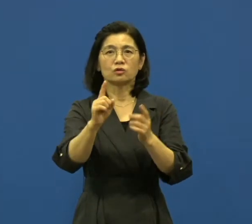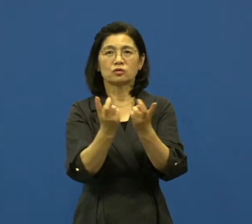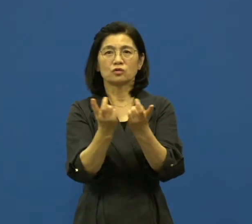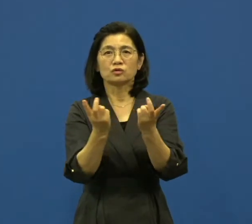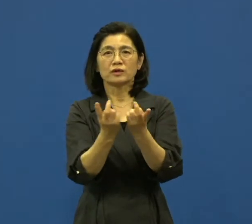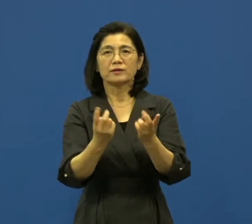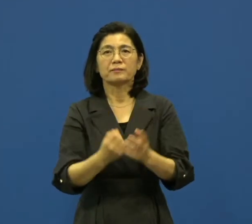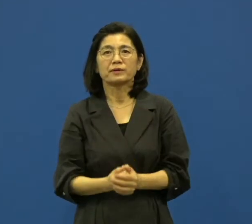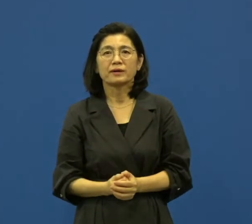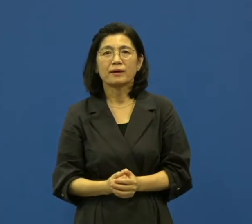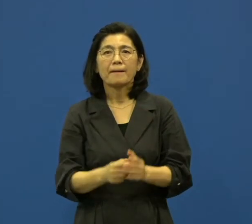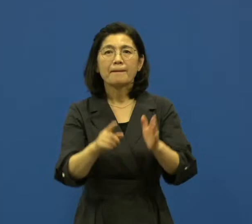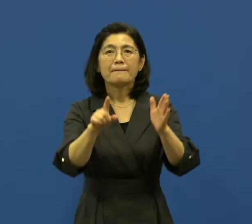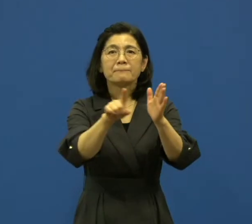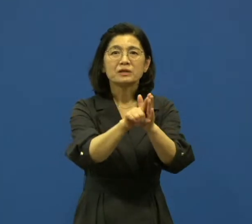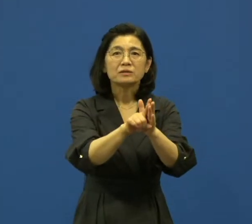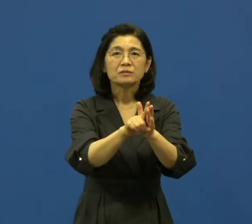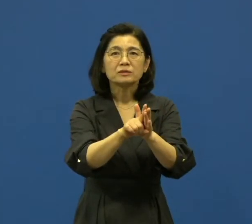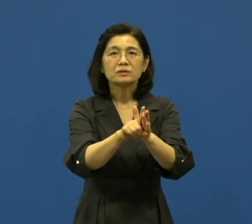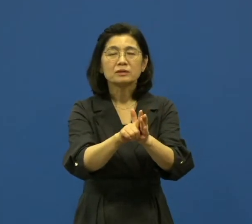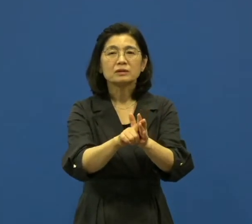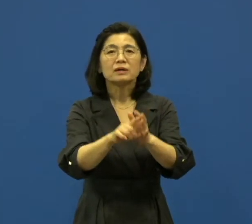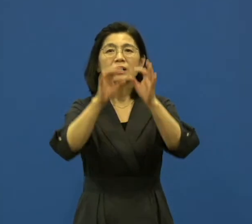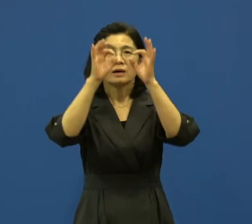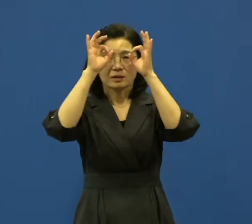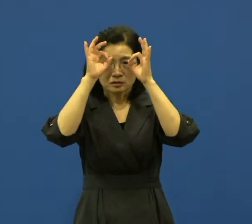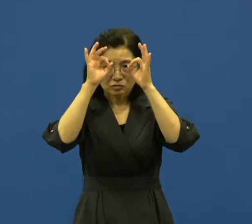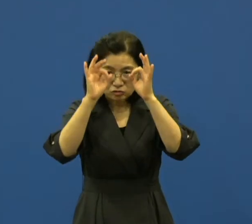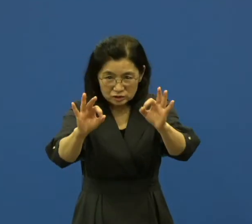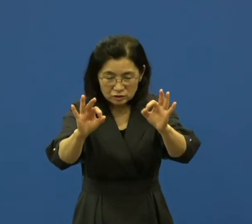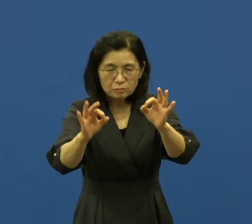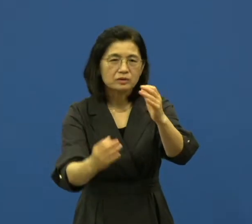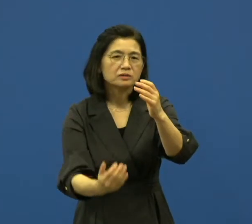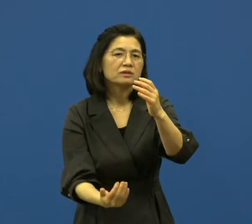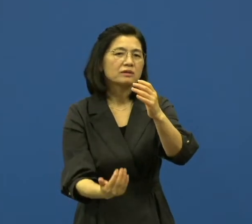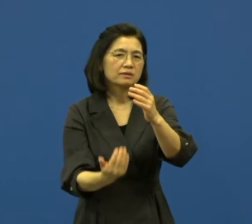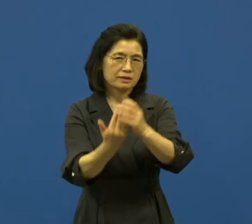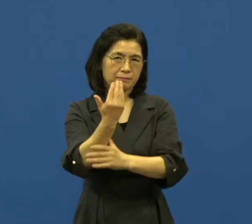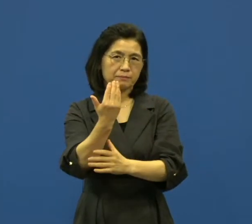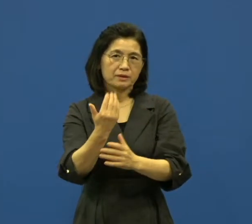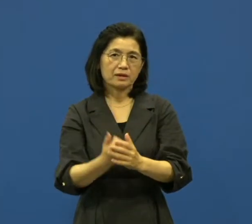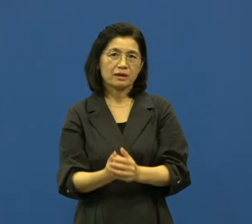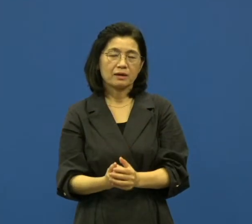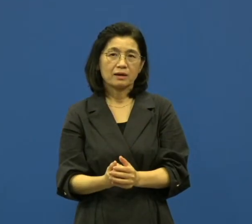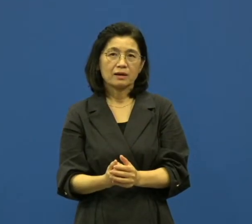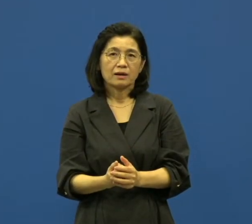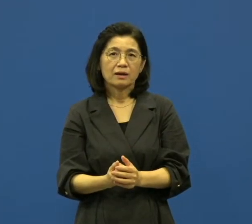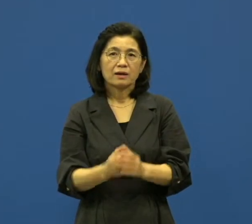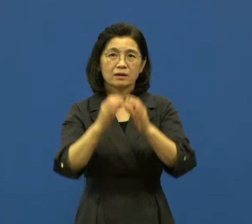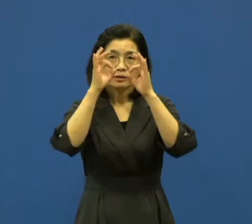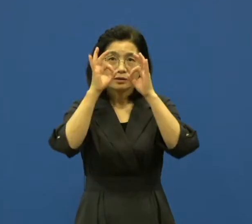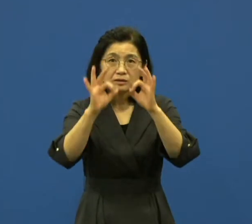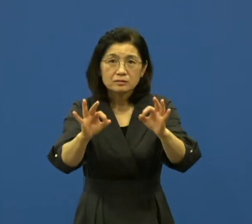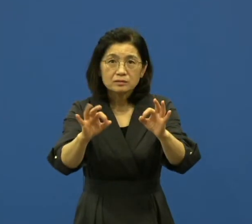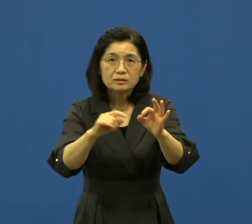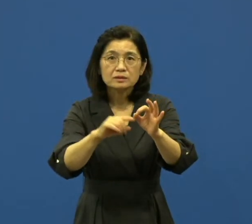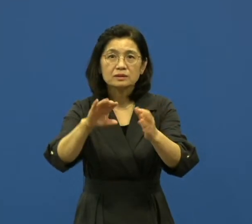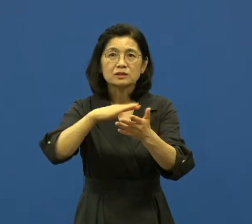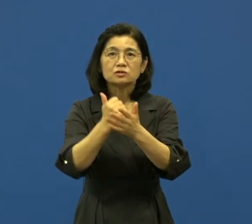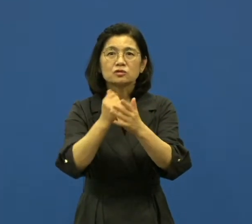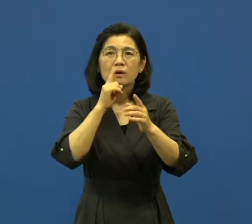믿음은 들으면서 나며 들음은 그리스도의 말씀으로